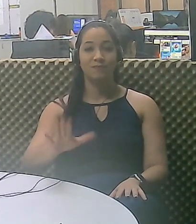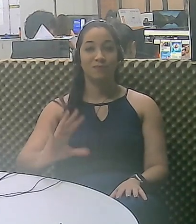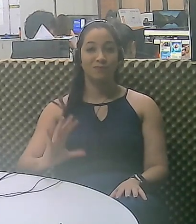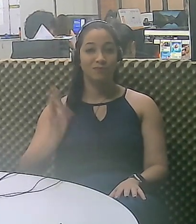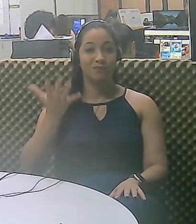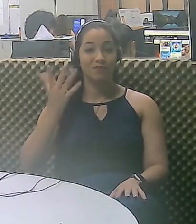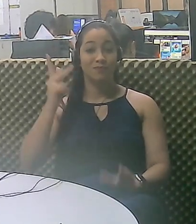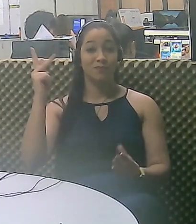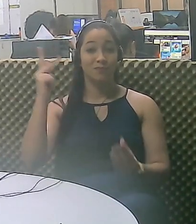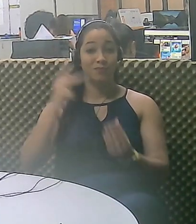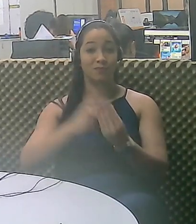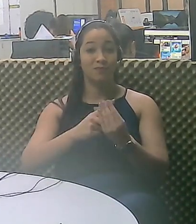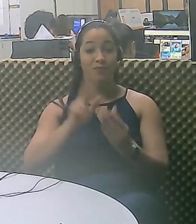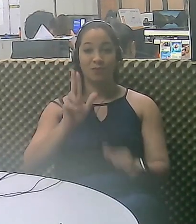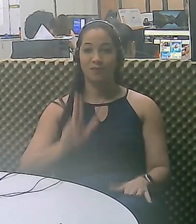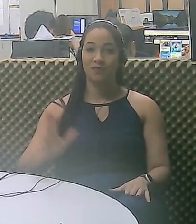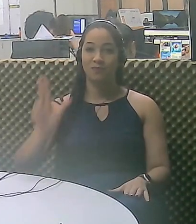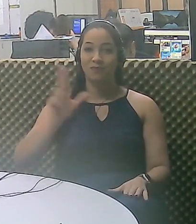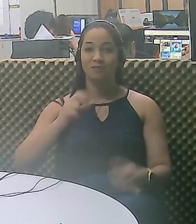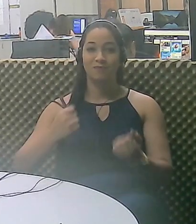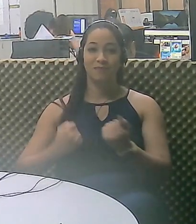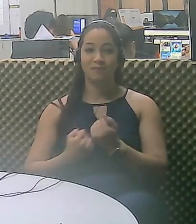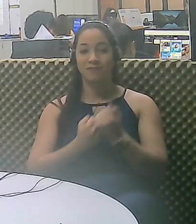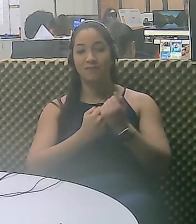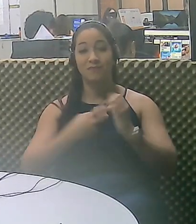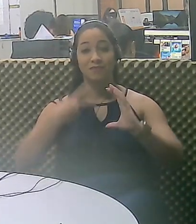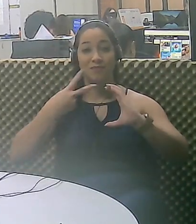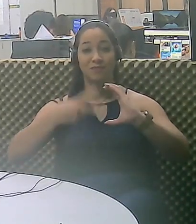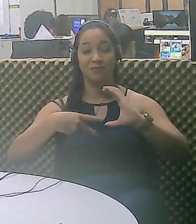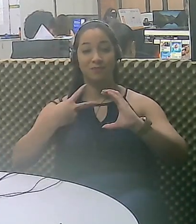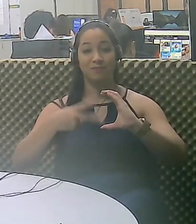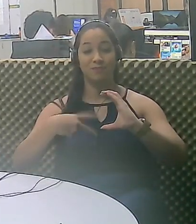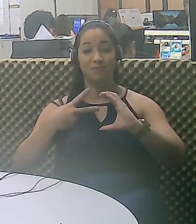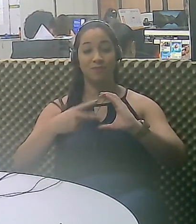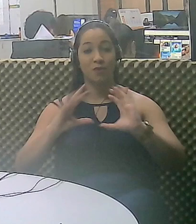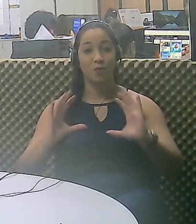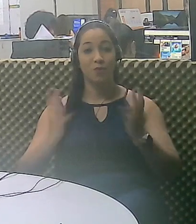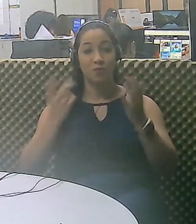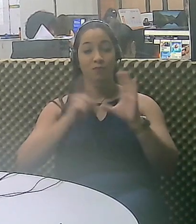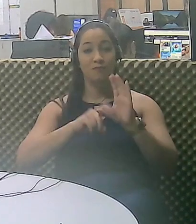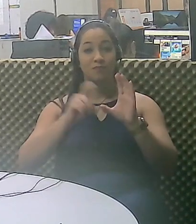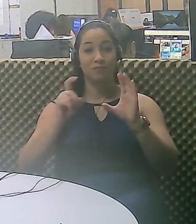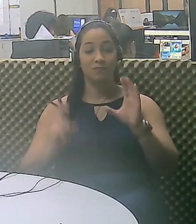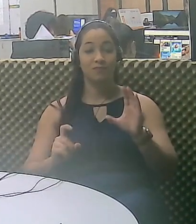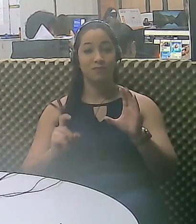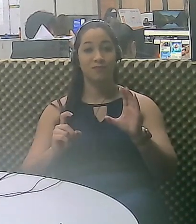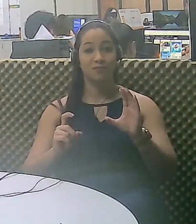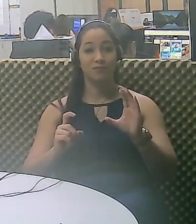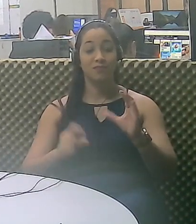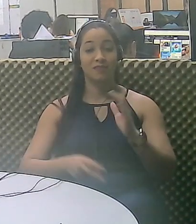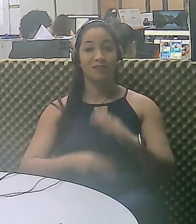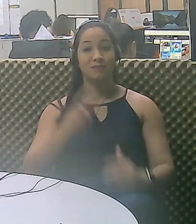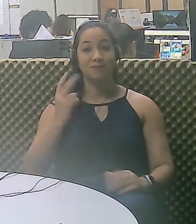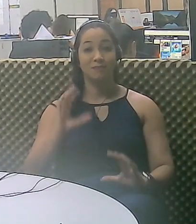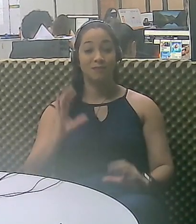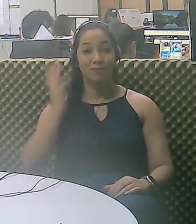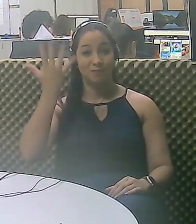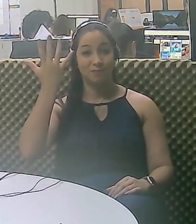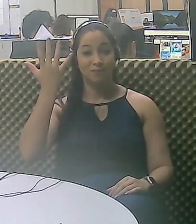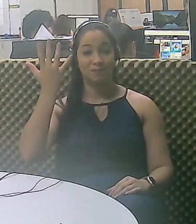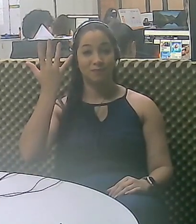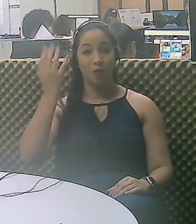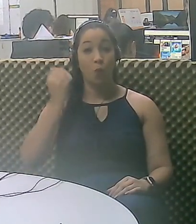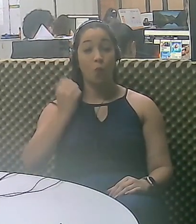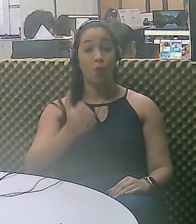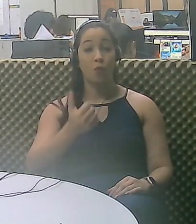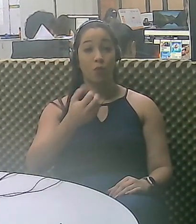Realizado pelo PROCON Uberlândia, com apoio da Câmara Municipal, o mutirão Dívida Zero está em sua segunda edição.